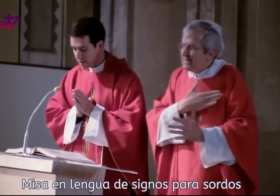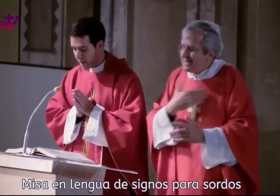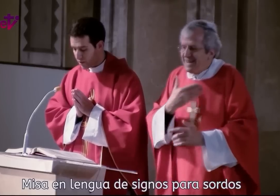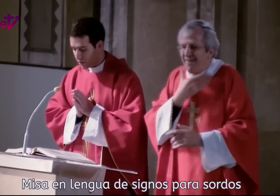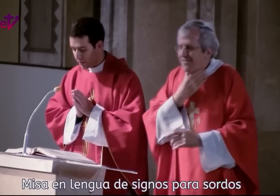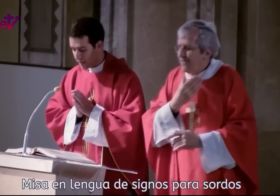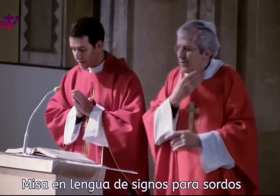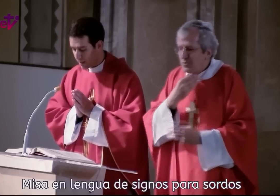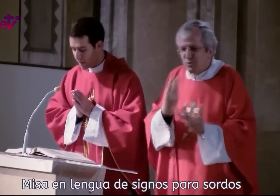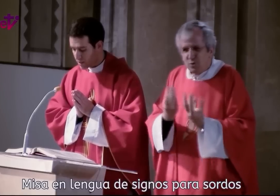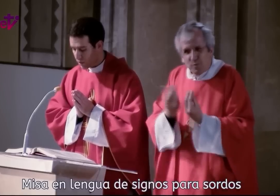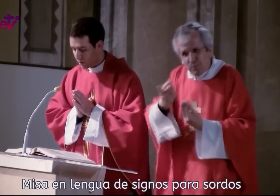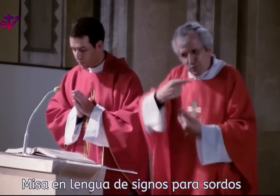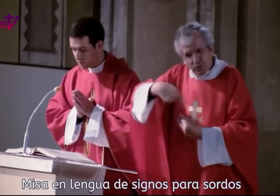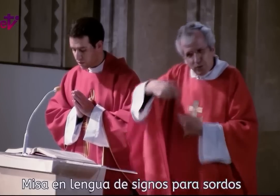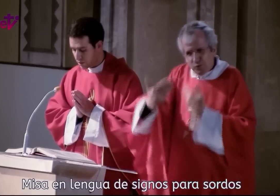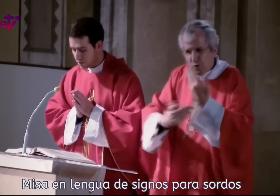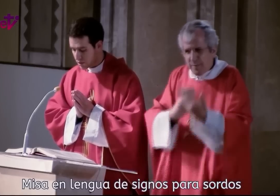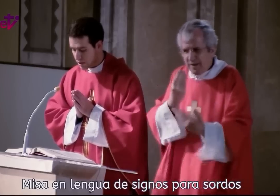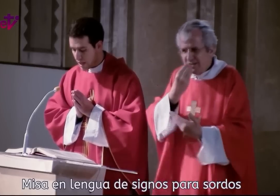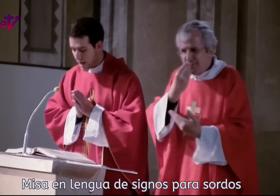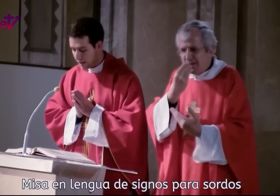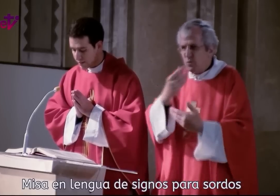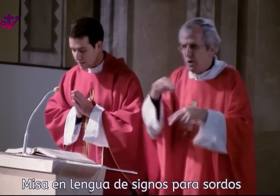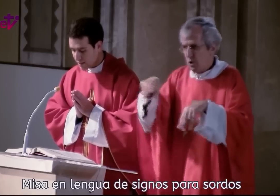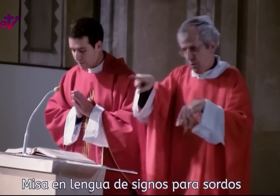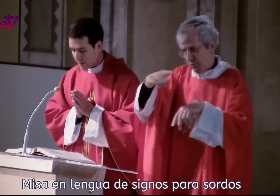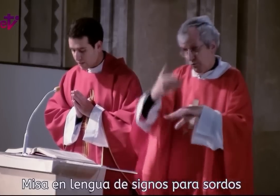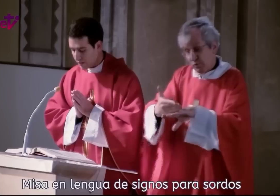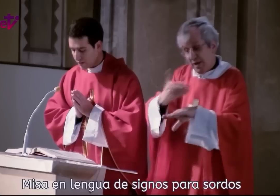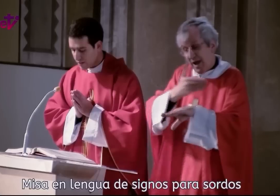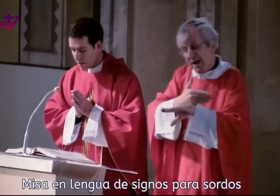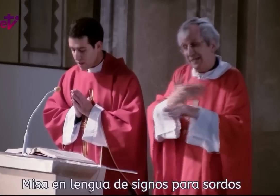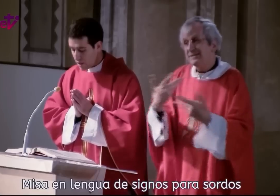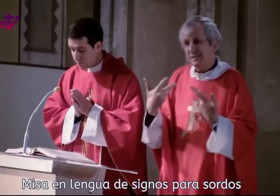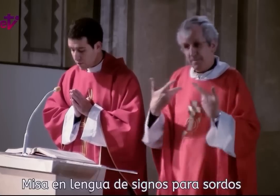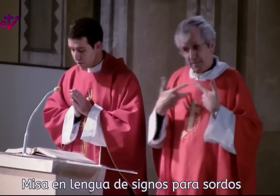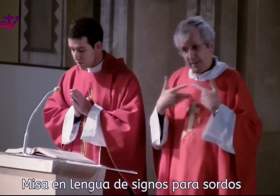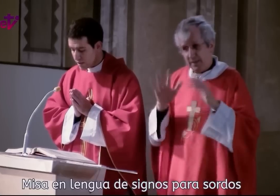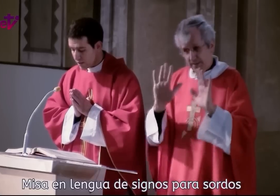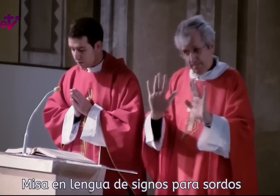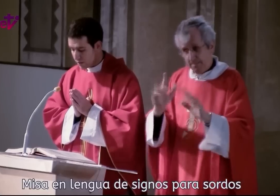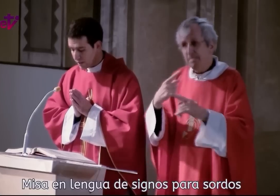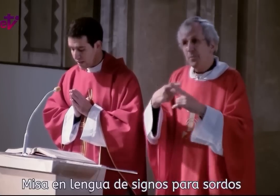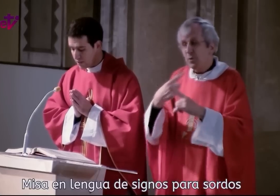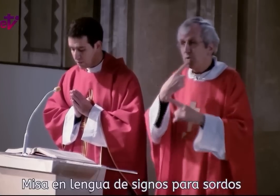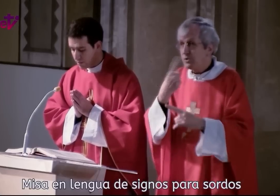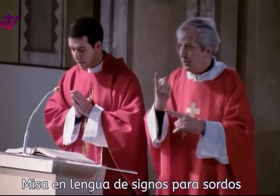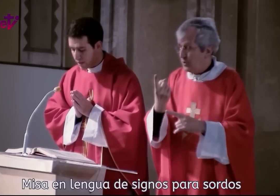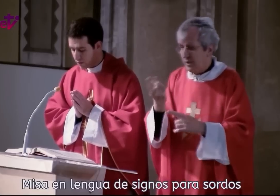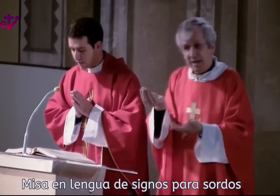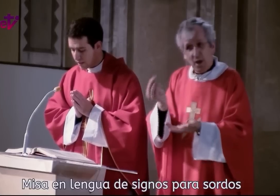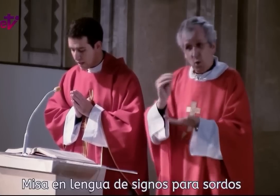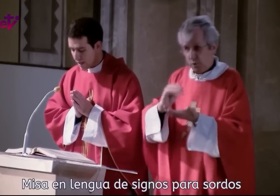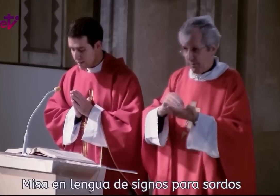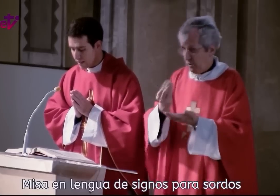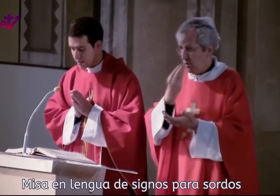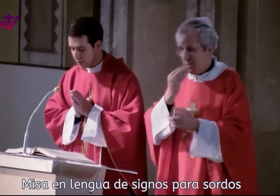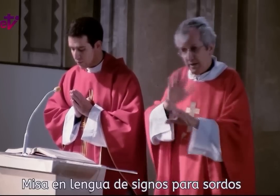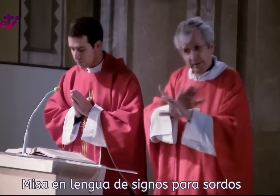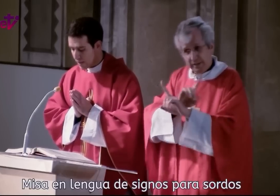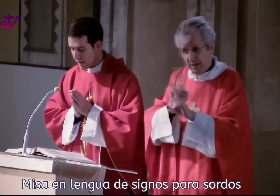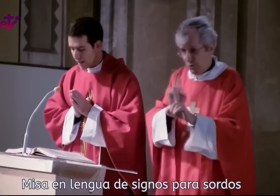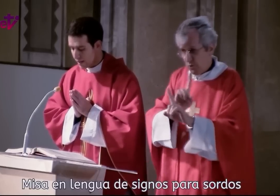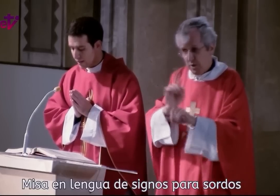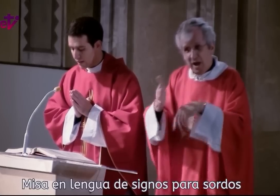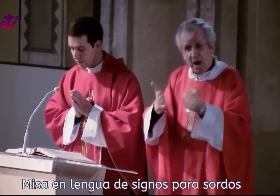ardientemente he deseado comer esta Pascua con vosotros antes de padecer, porque os digo que ya no volveré a comer hasta que